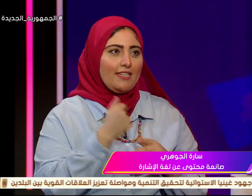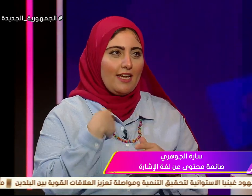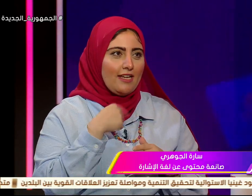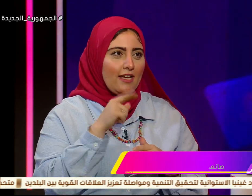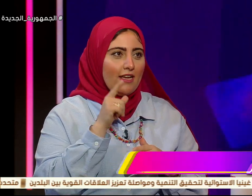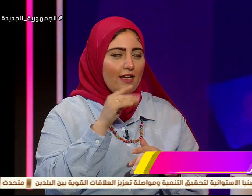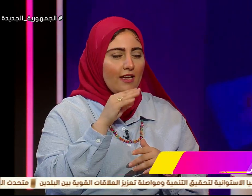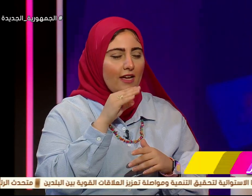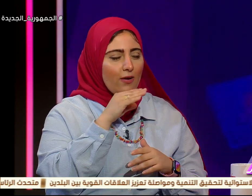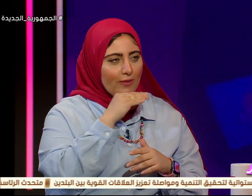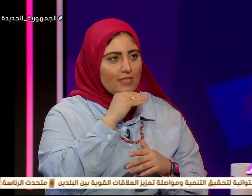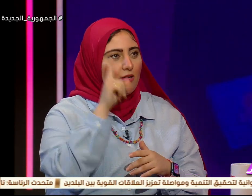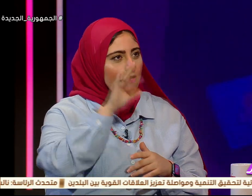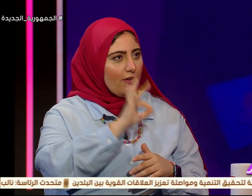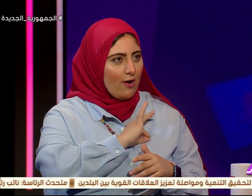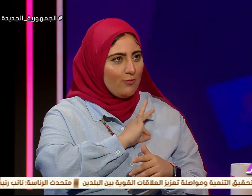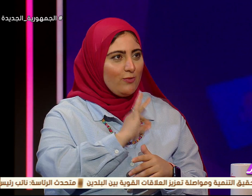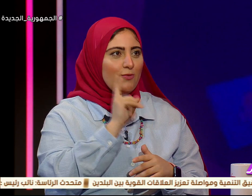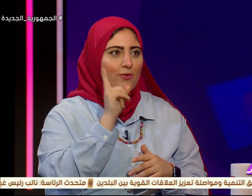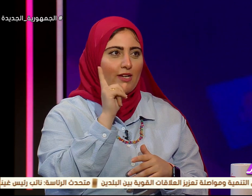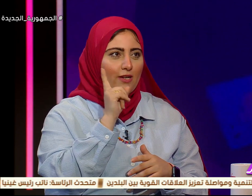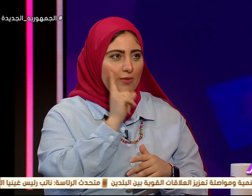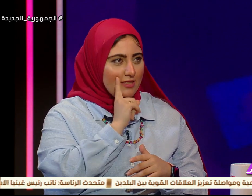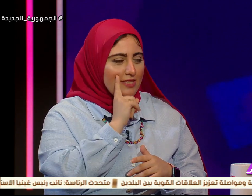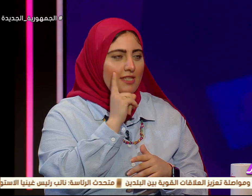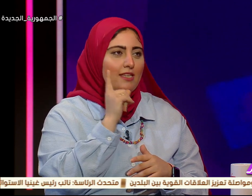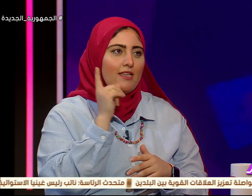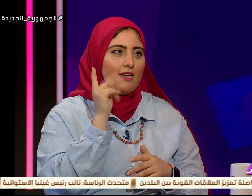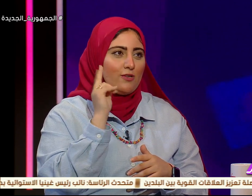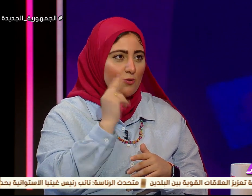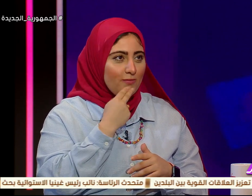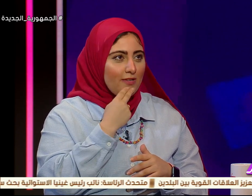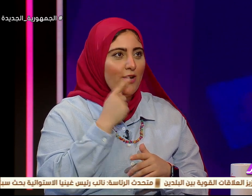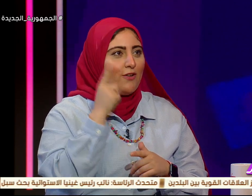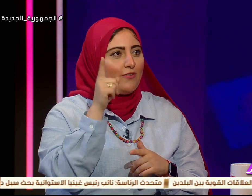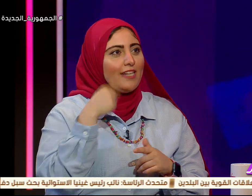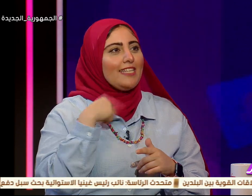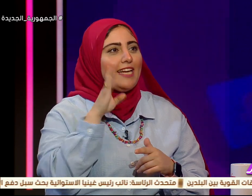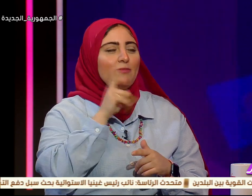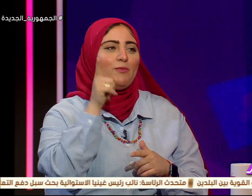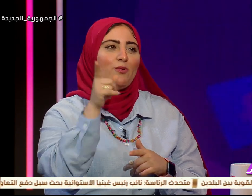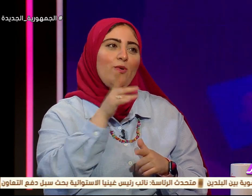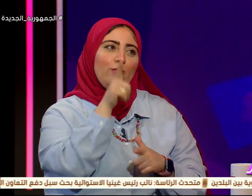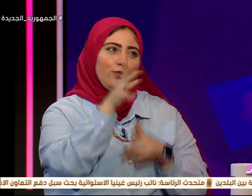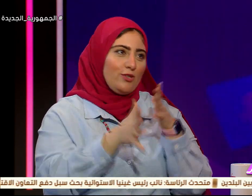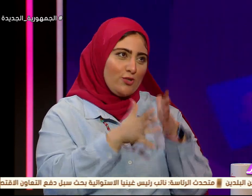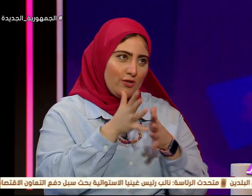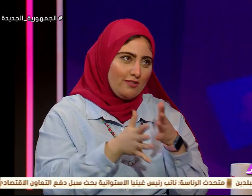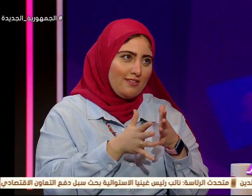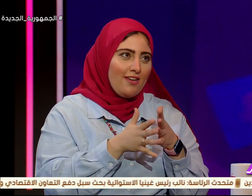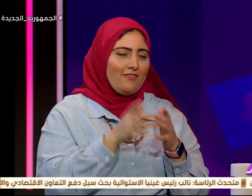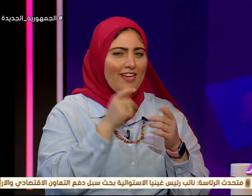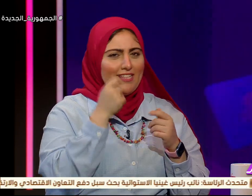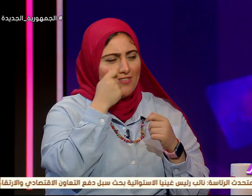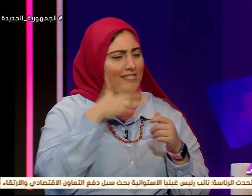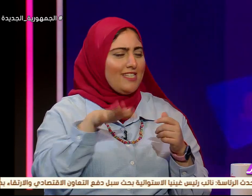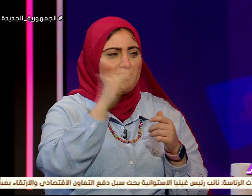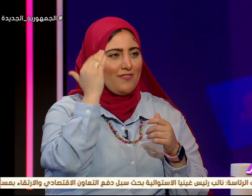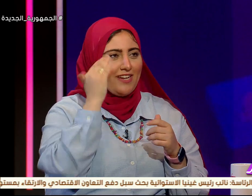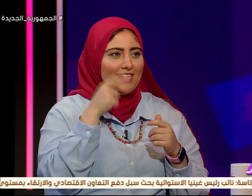انا والدي الله يرحمه ووالدتي صم، فانا اتعلمت منهم لغه الاشاره. فكان في ناس كتير فاكره ان